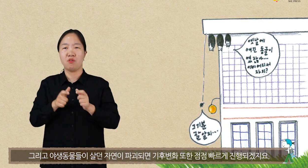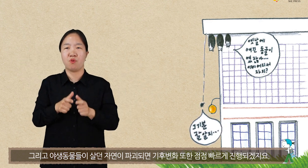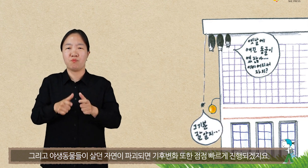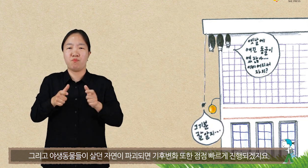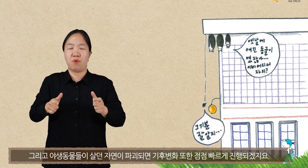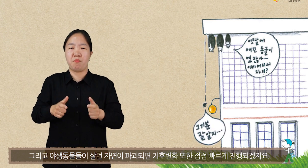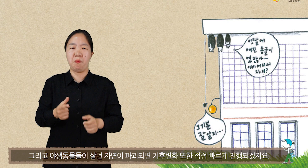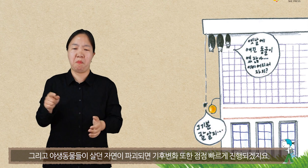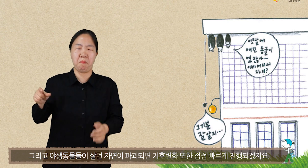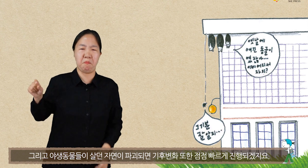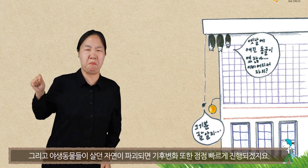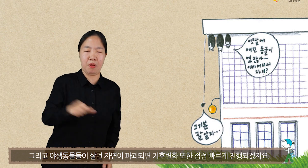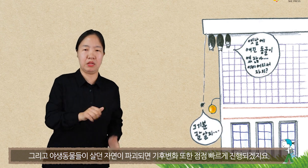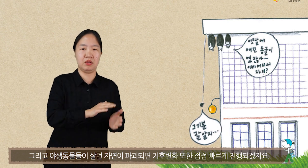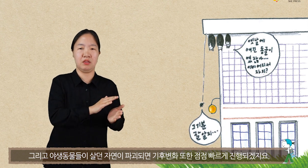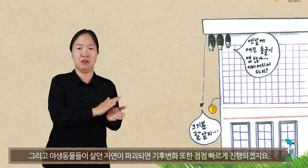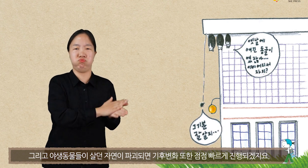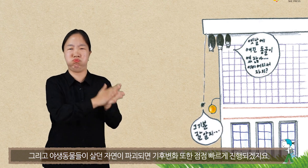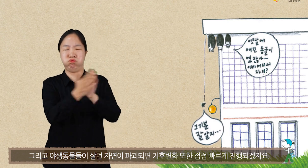진행되겠지요.